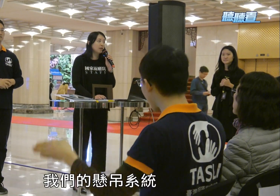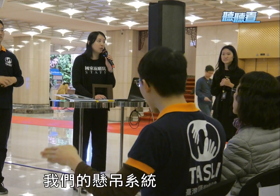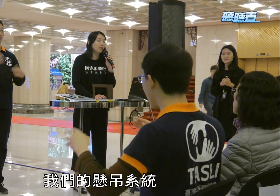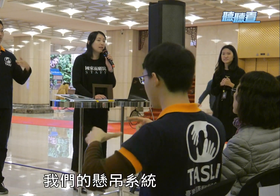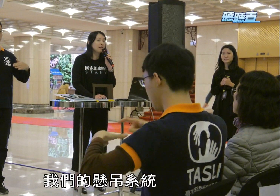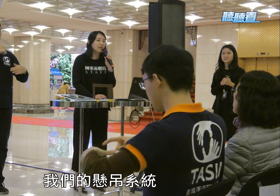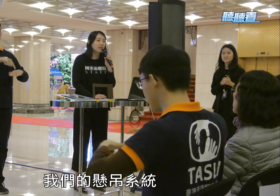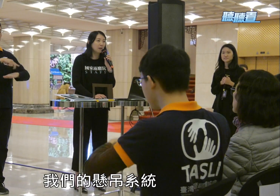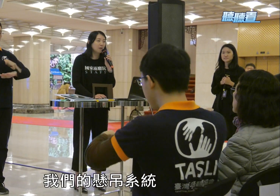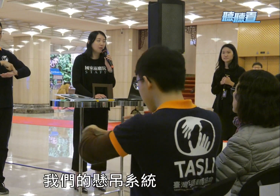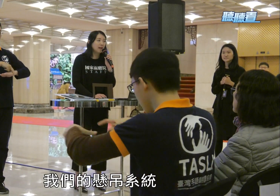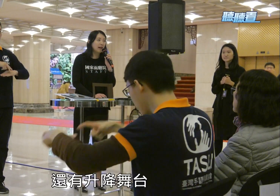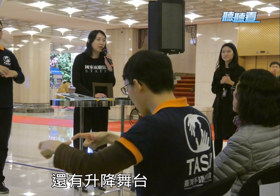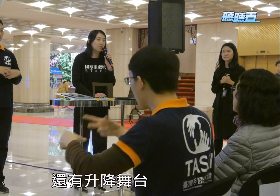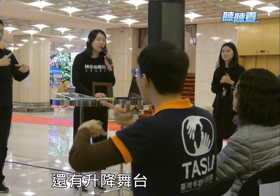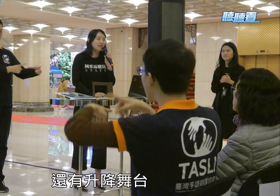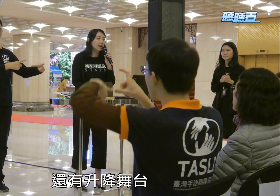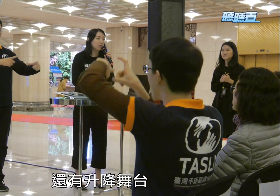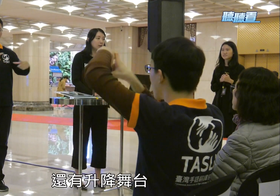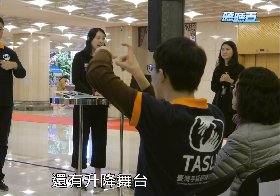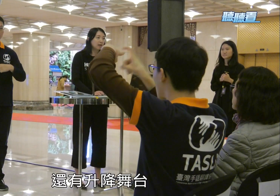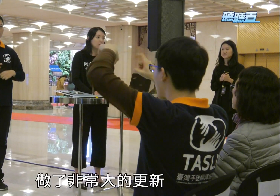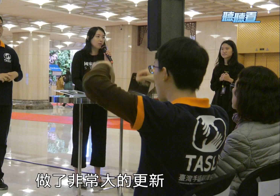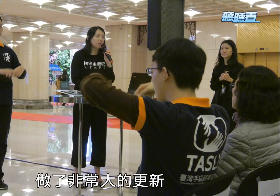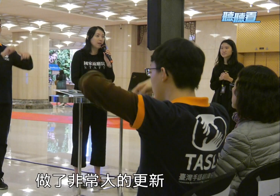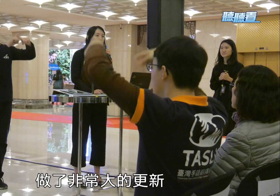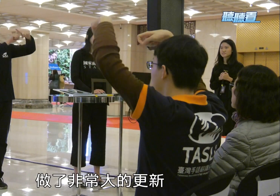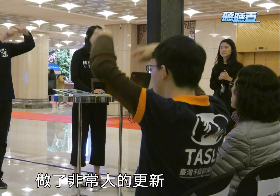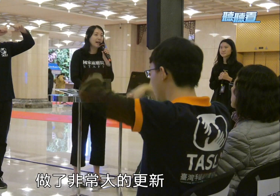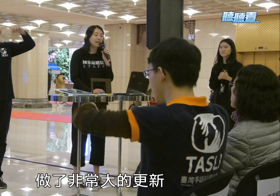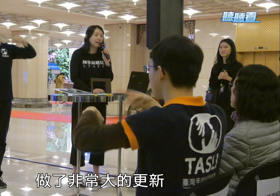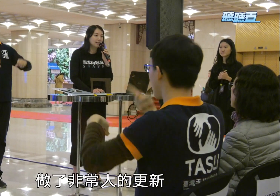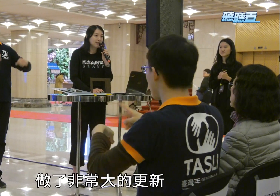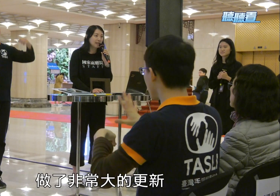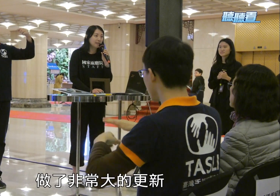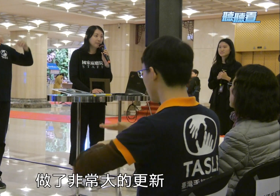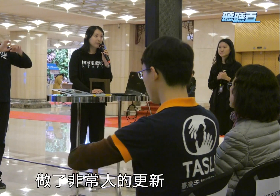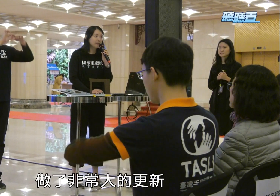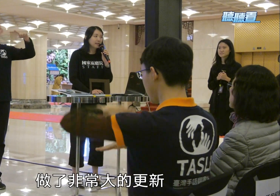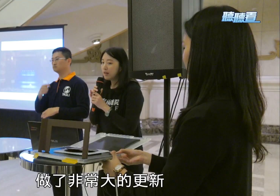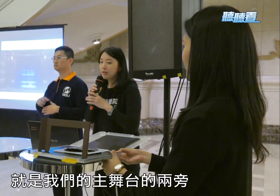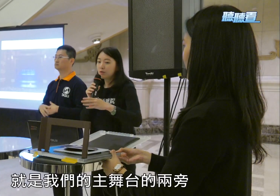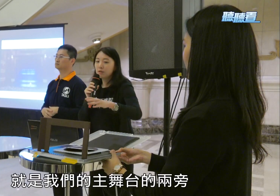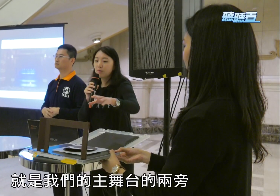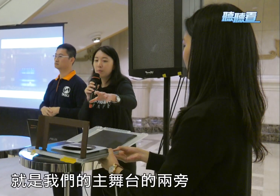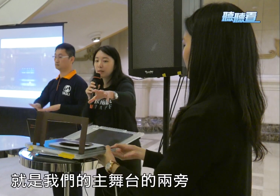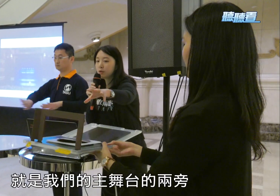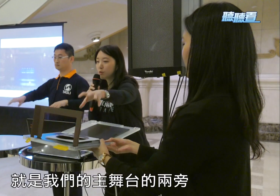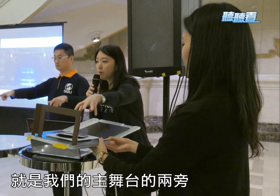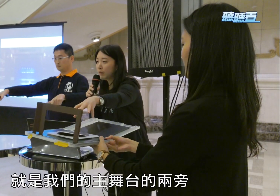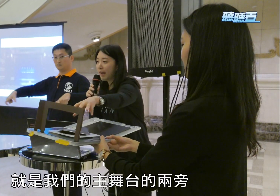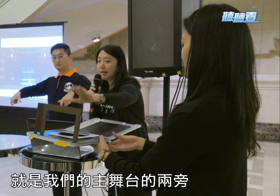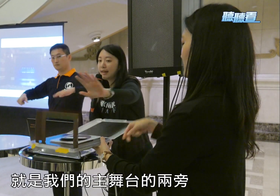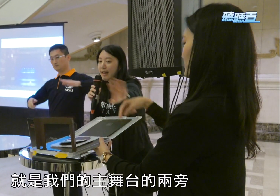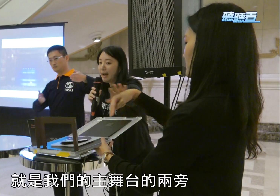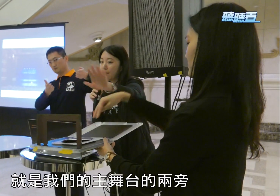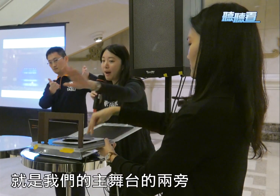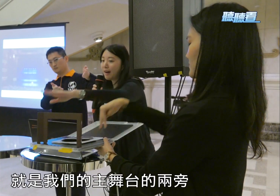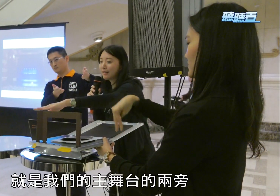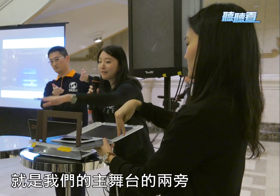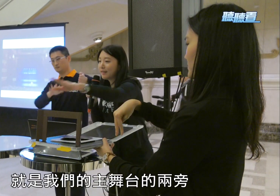们的悬吊系统，还有升降舞台，做了非常大的更新。就是我们的主舞台